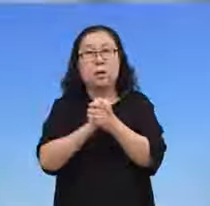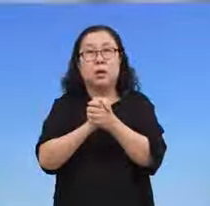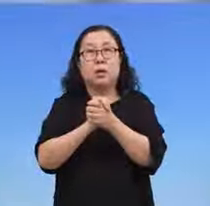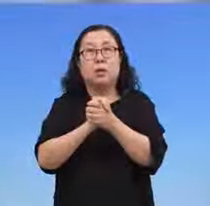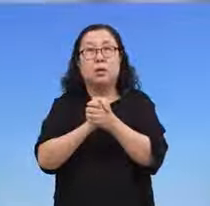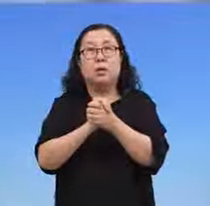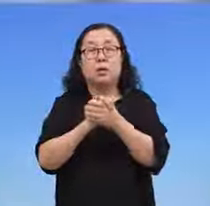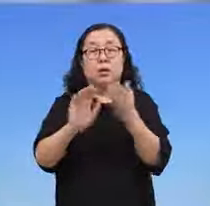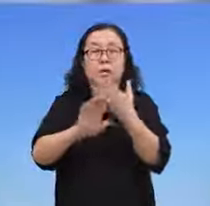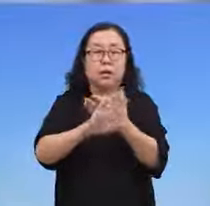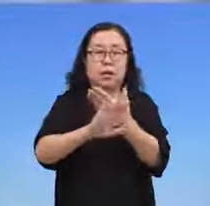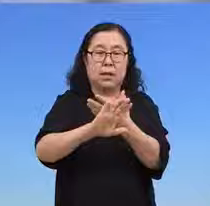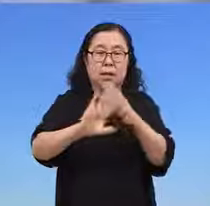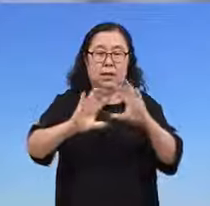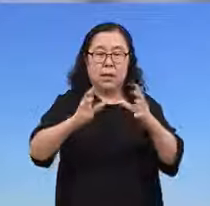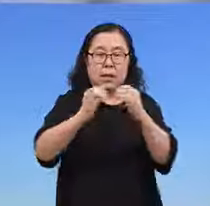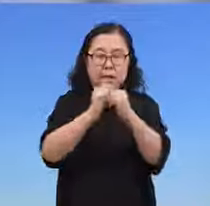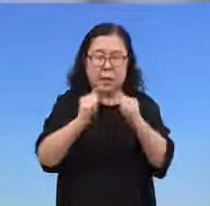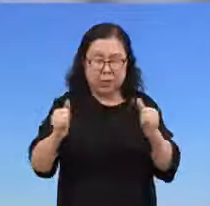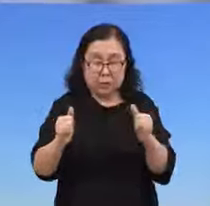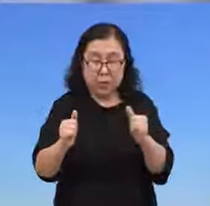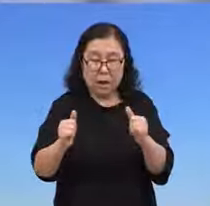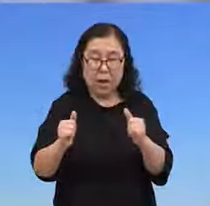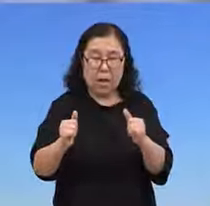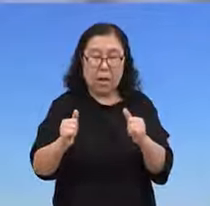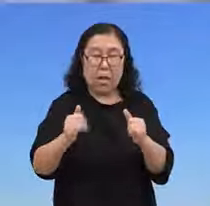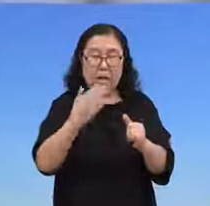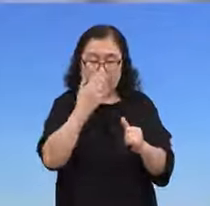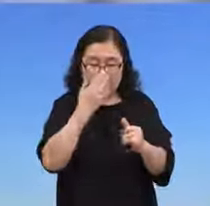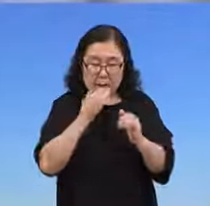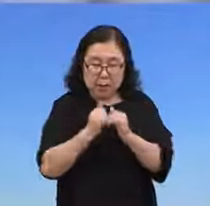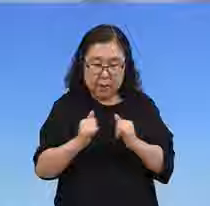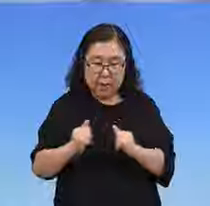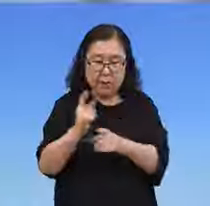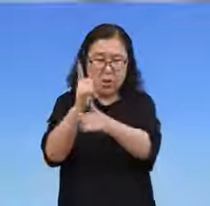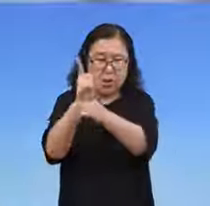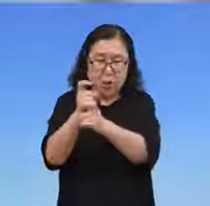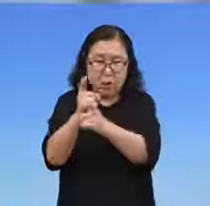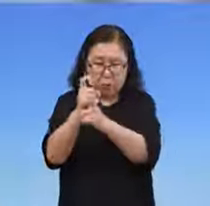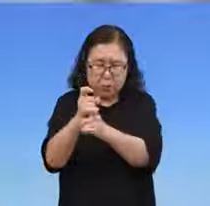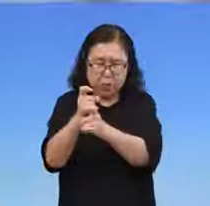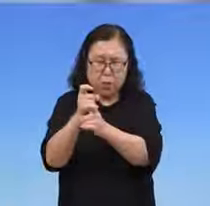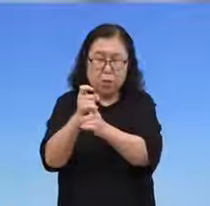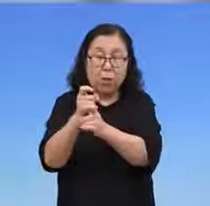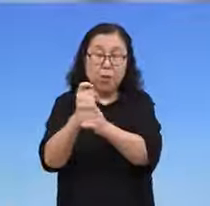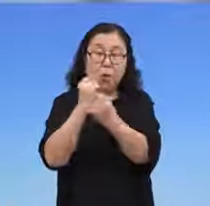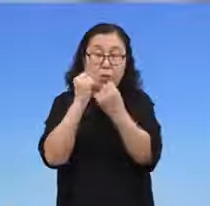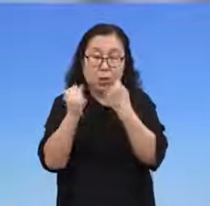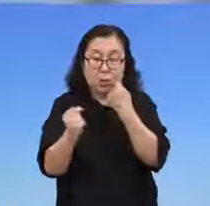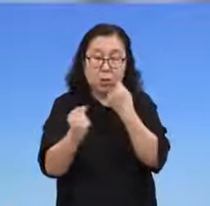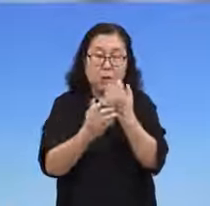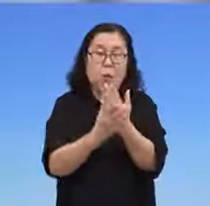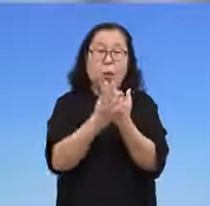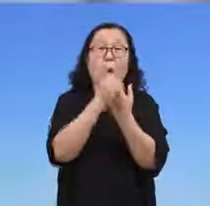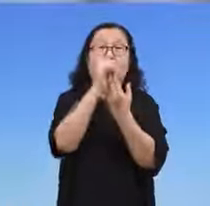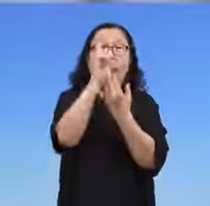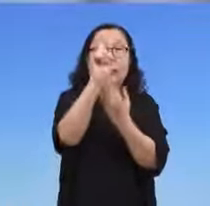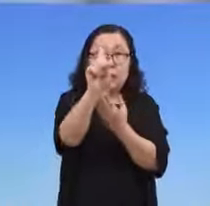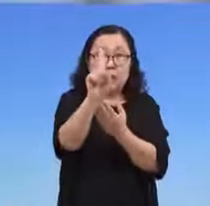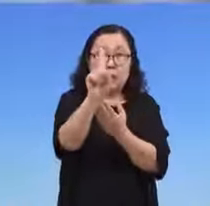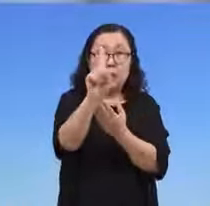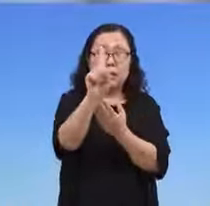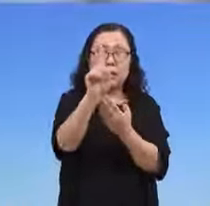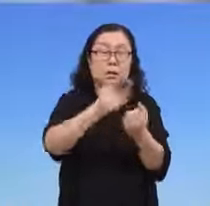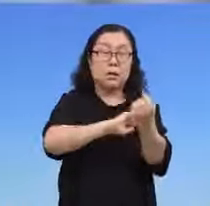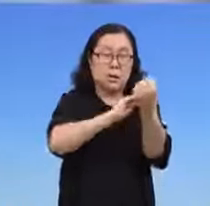이런 원수가 없는데, 이런 원수 같은 것들이 하나 되게 만드는 능력이 성령 안에서